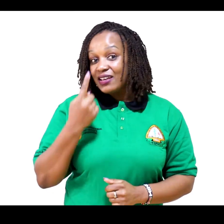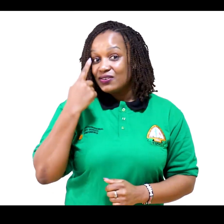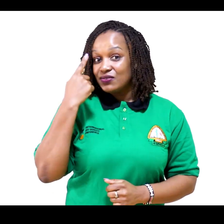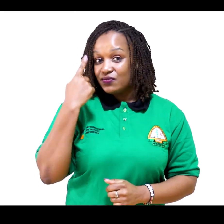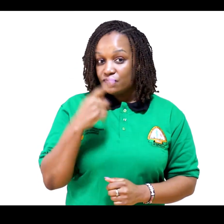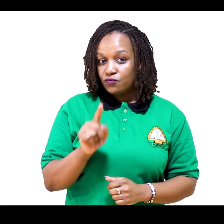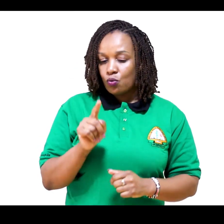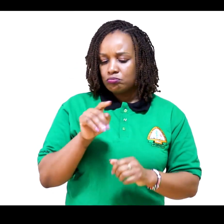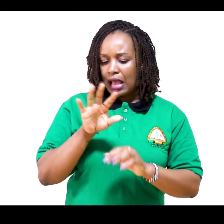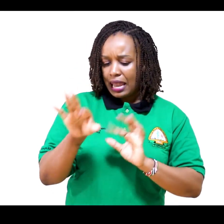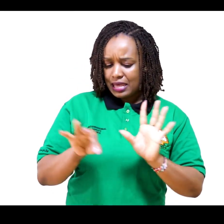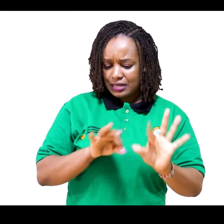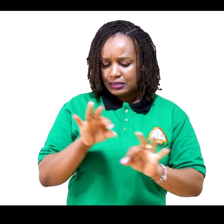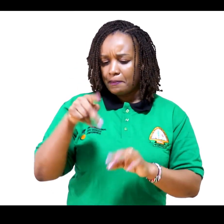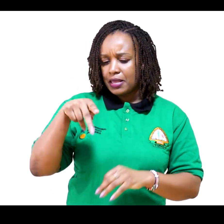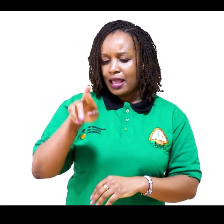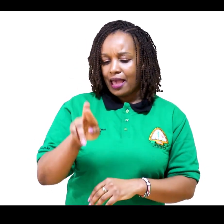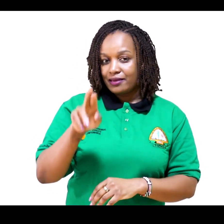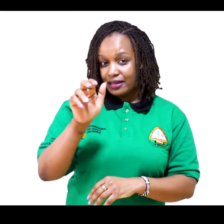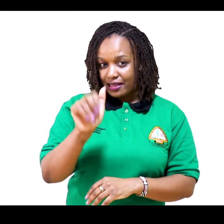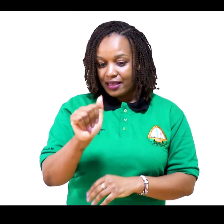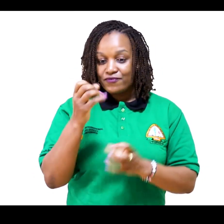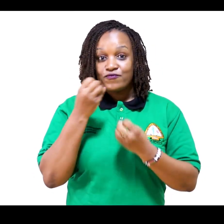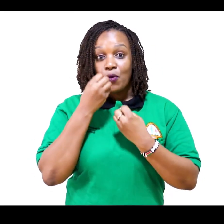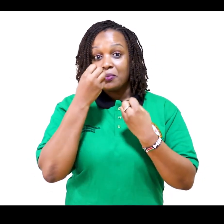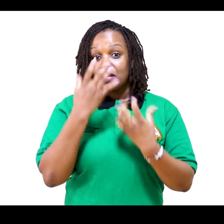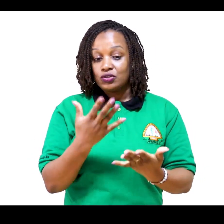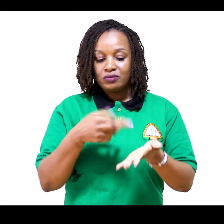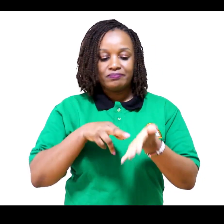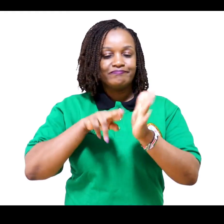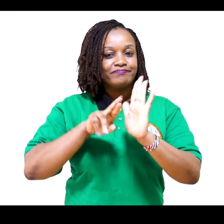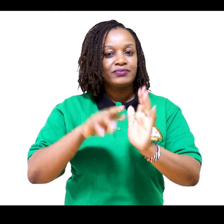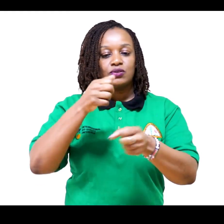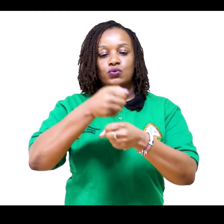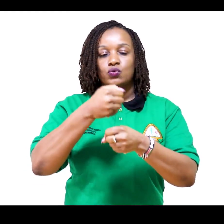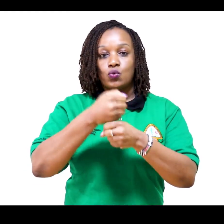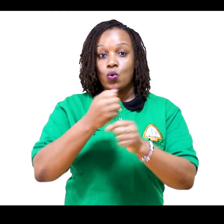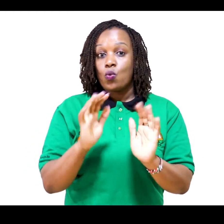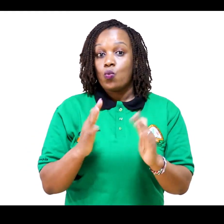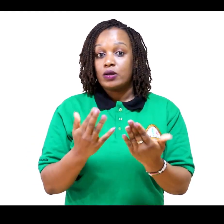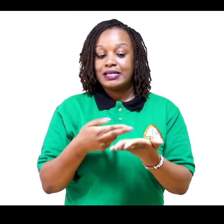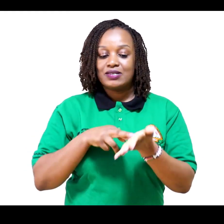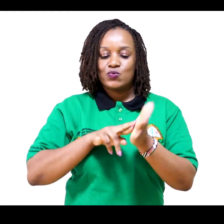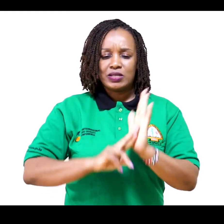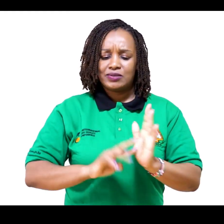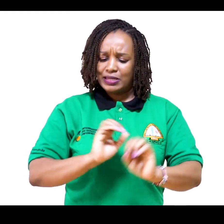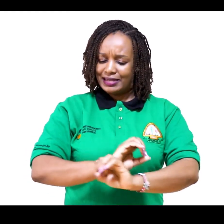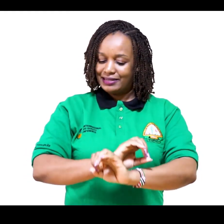Kwa maelezo ya uchanganuzi wa hatari PRA, hitaji ni kufanya maombi yenye maelezo wazi